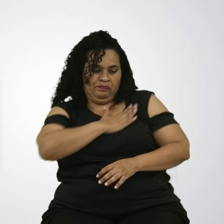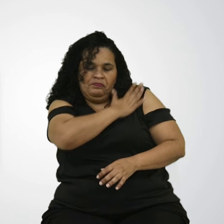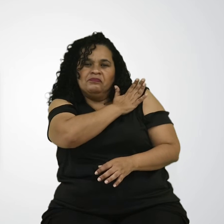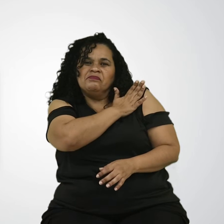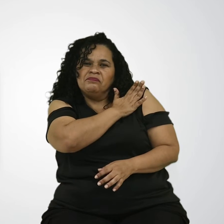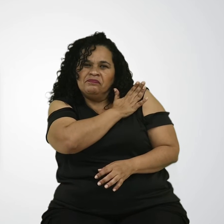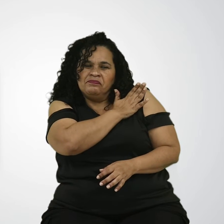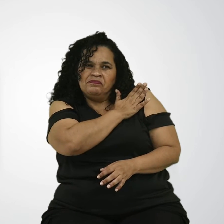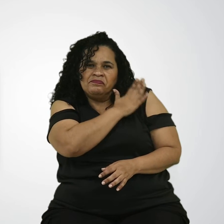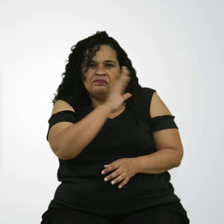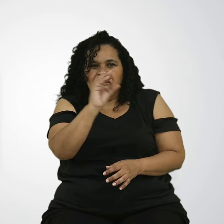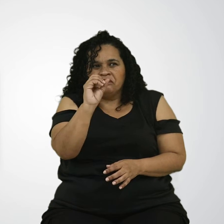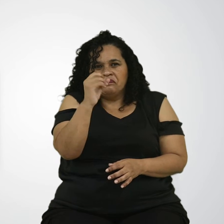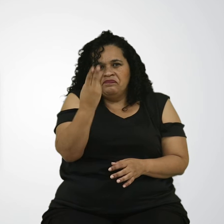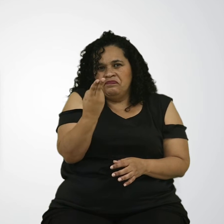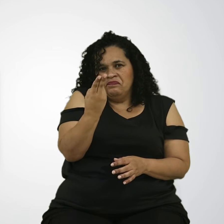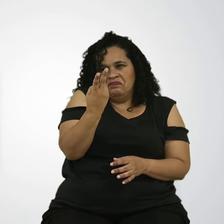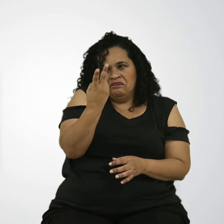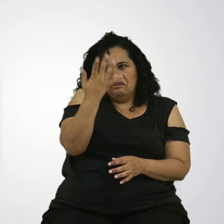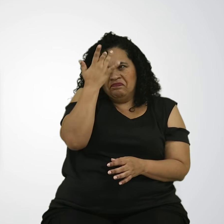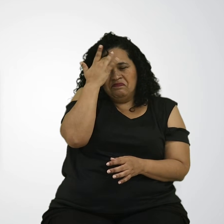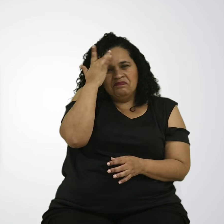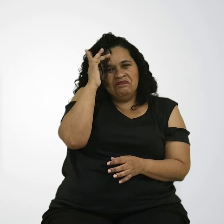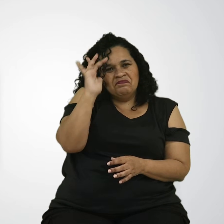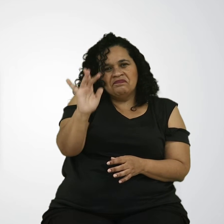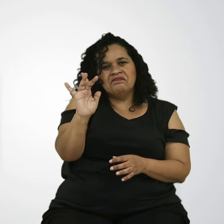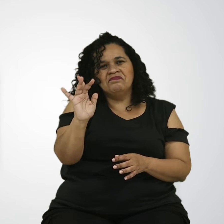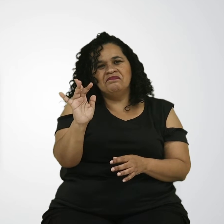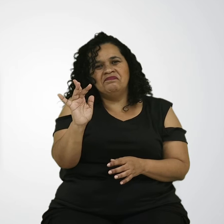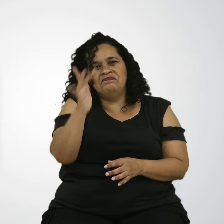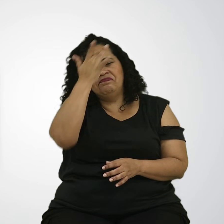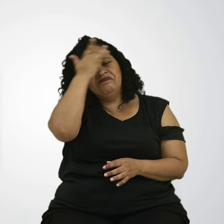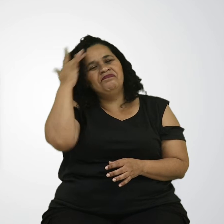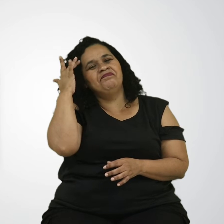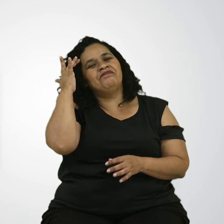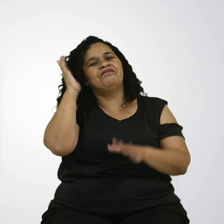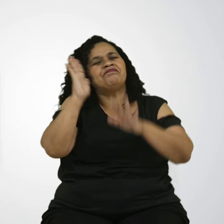preconceito, ou, enfim, essas agendas que tentam